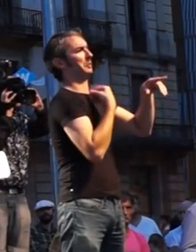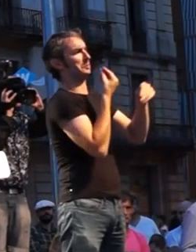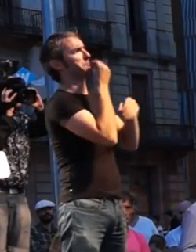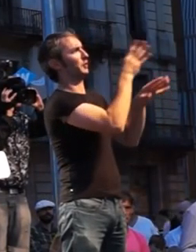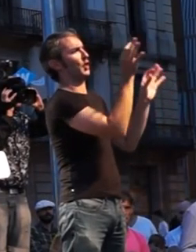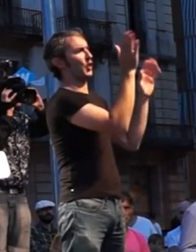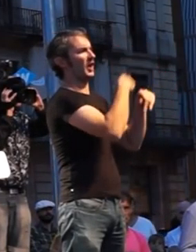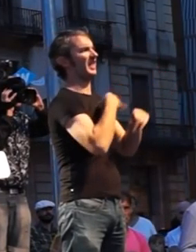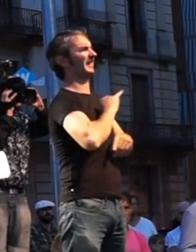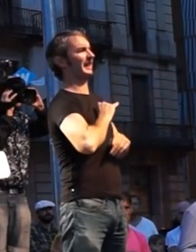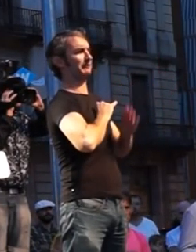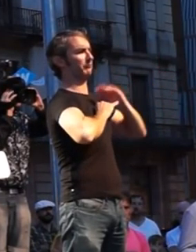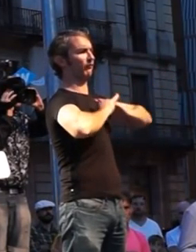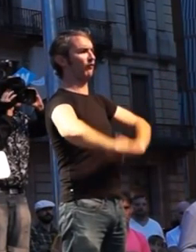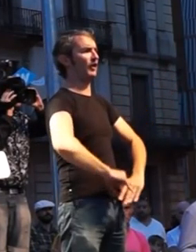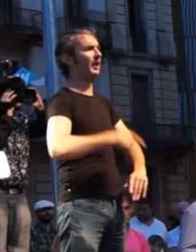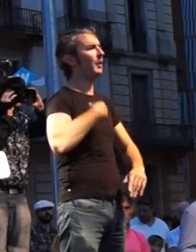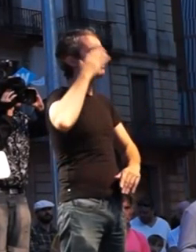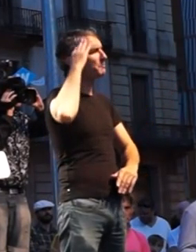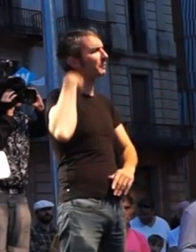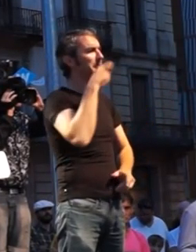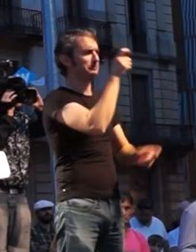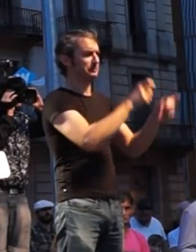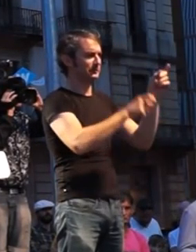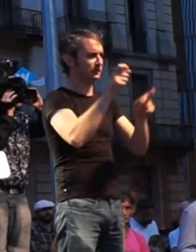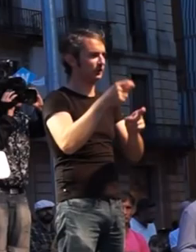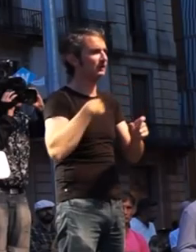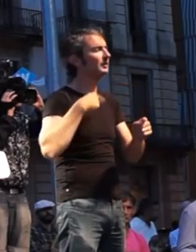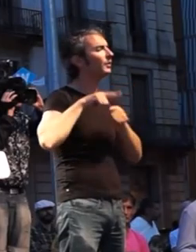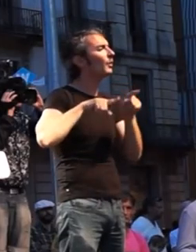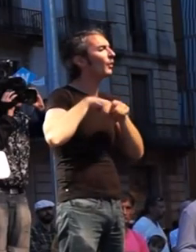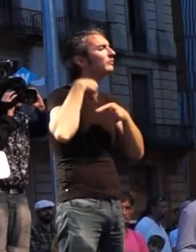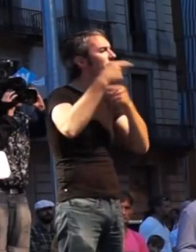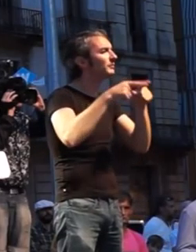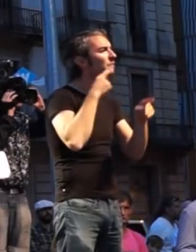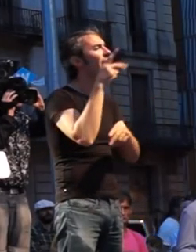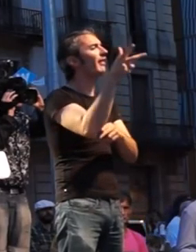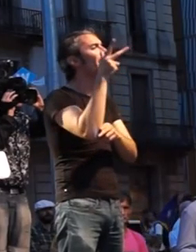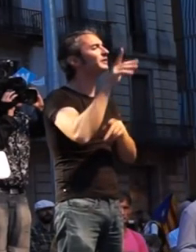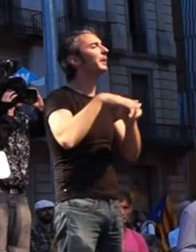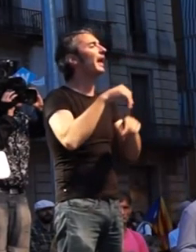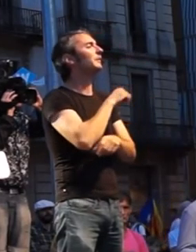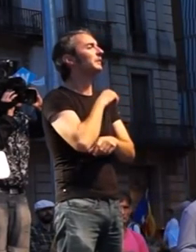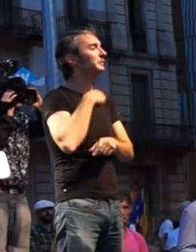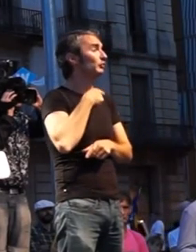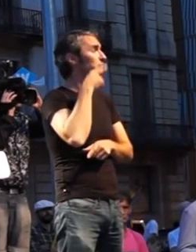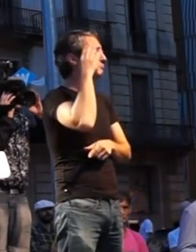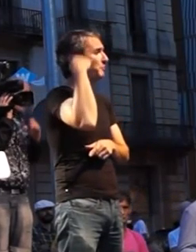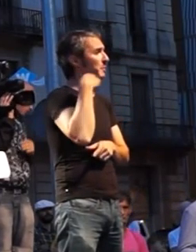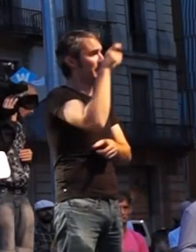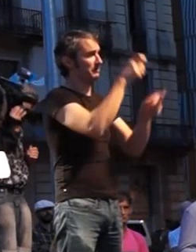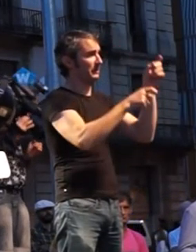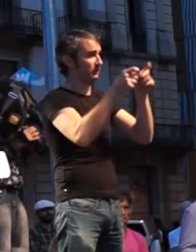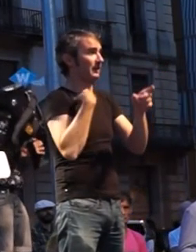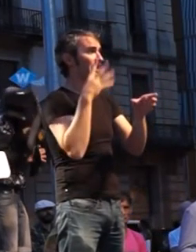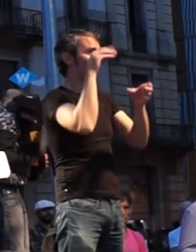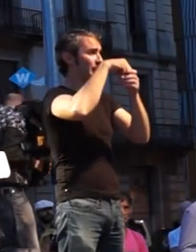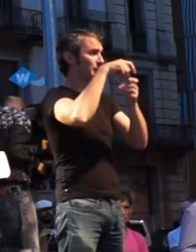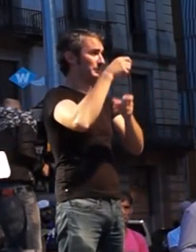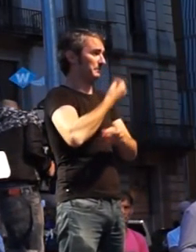la identitat com a poble i com a persones. Cal avançar cap al dret a l'autodeterminació dels pobles i de les persones que hi